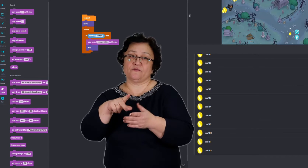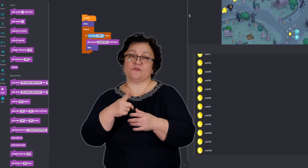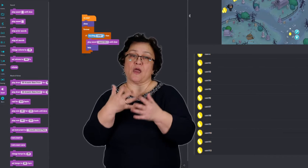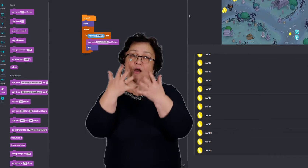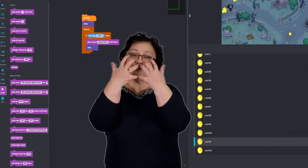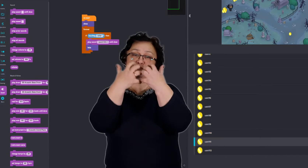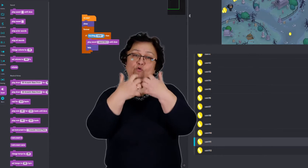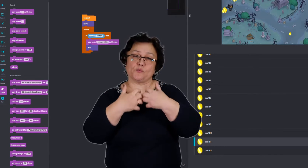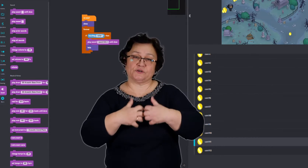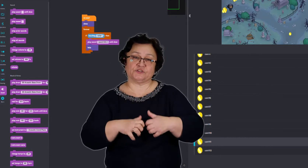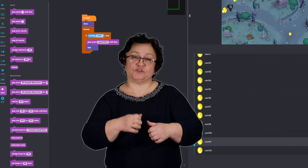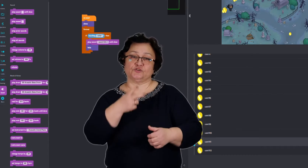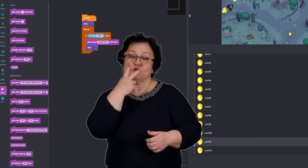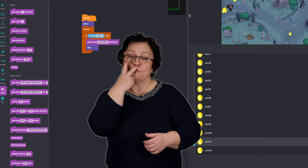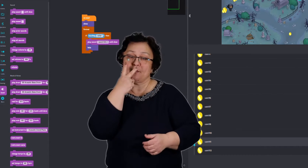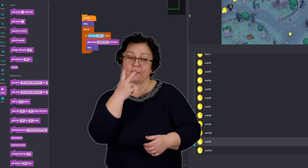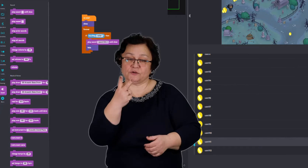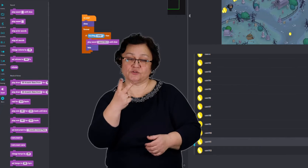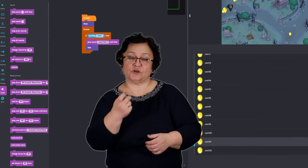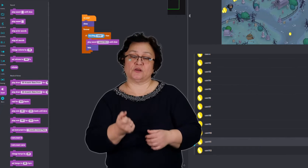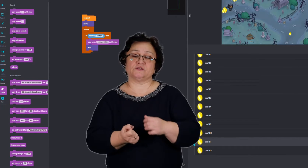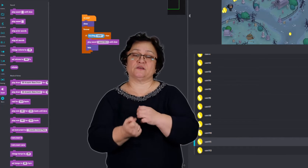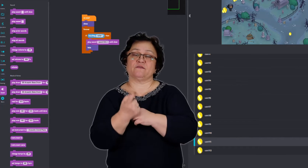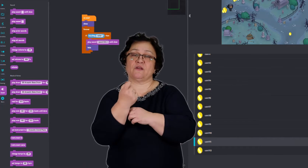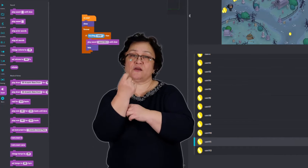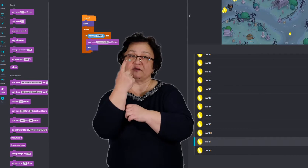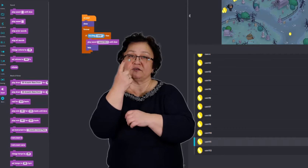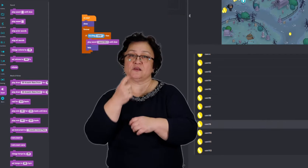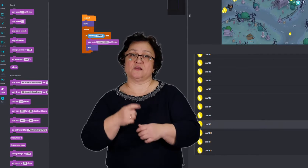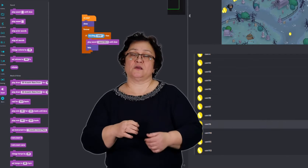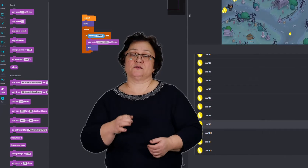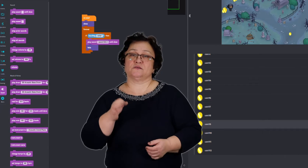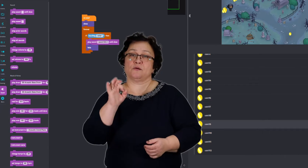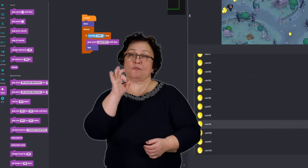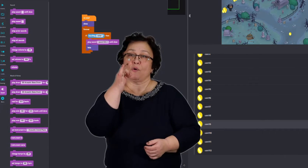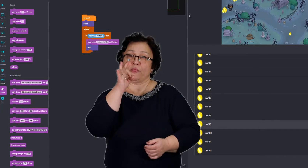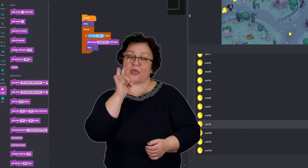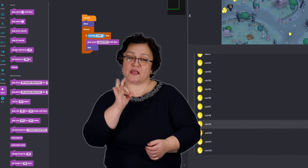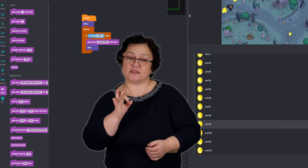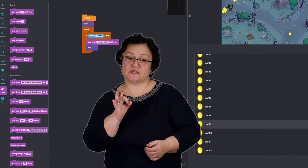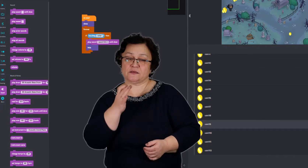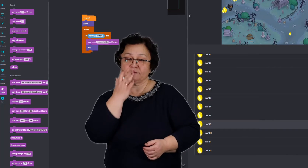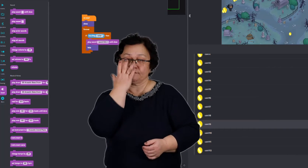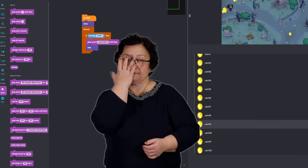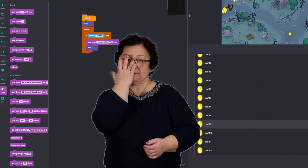тебе автоматично, бачиш, з'являються ці монетки